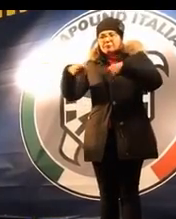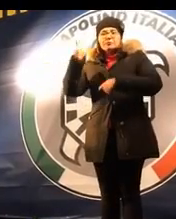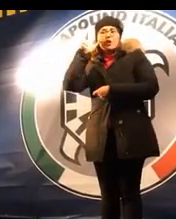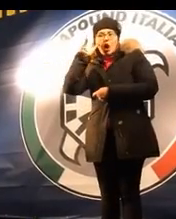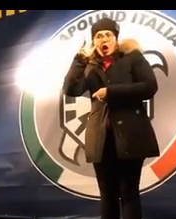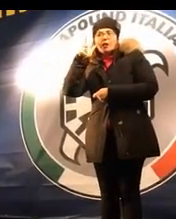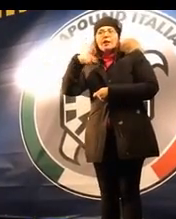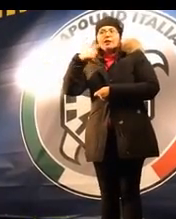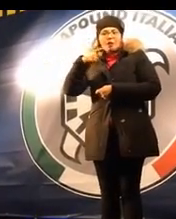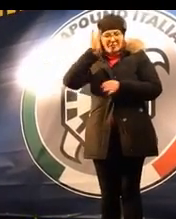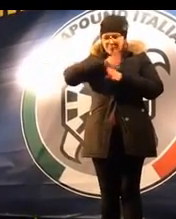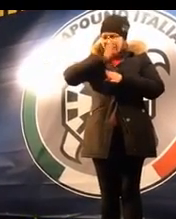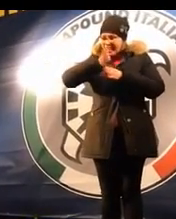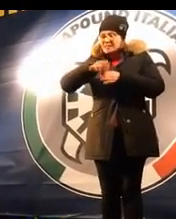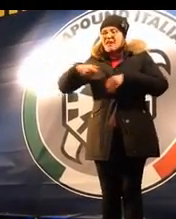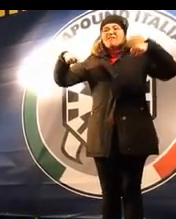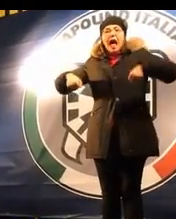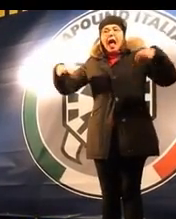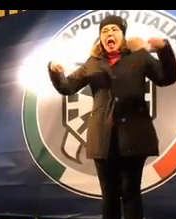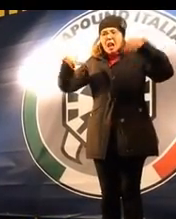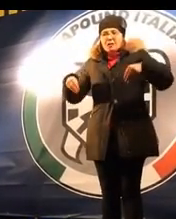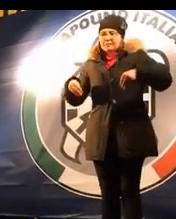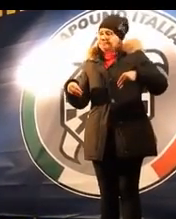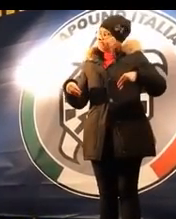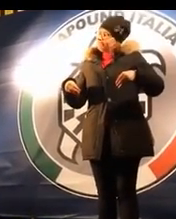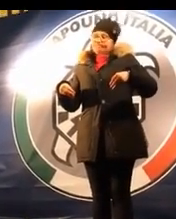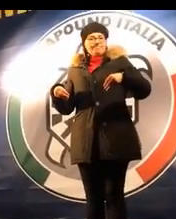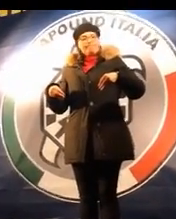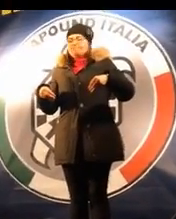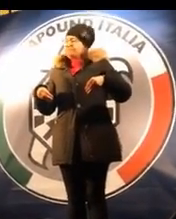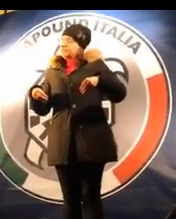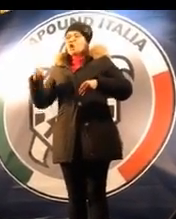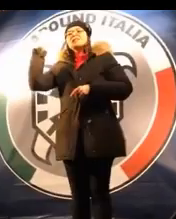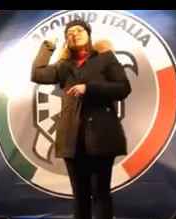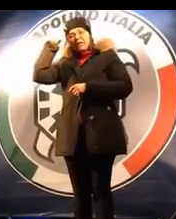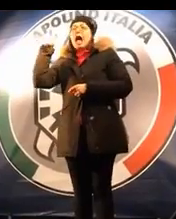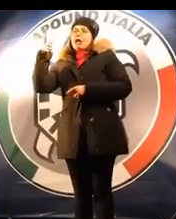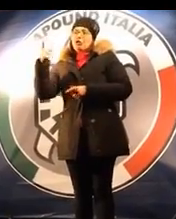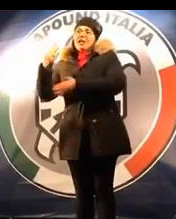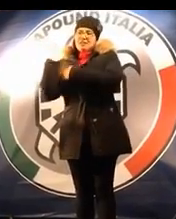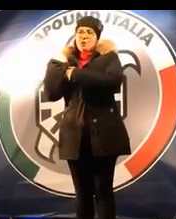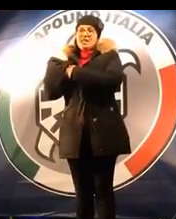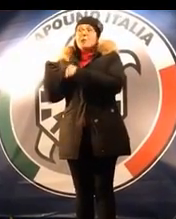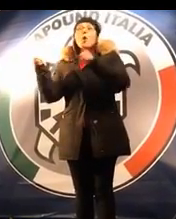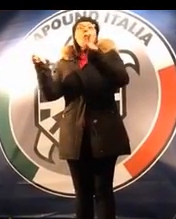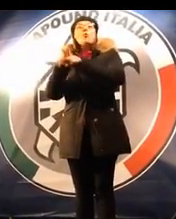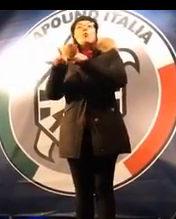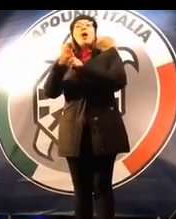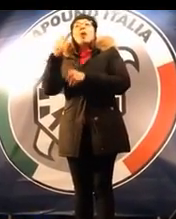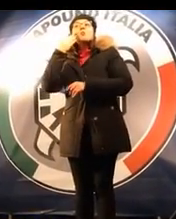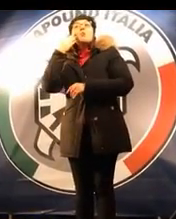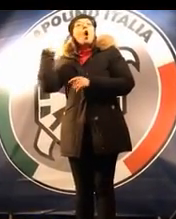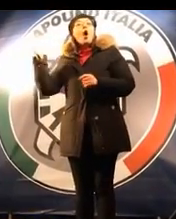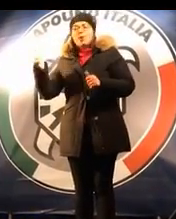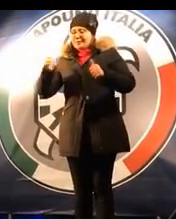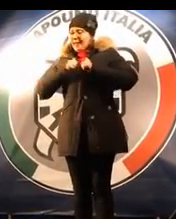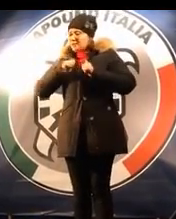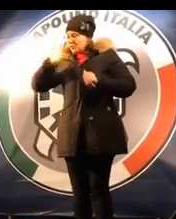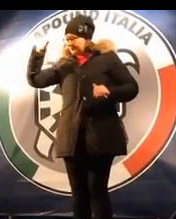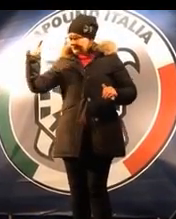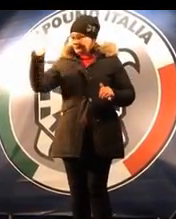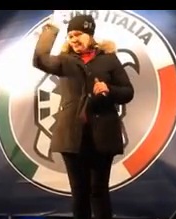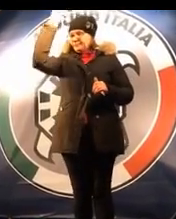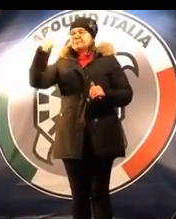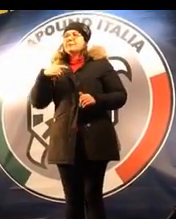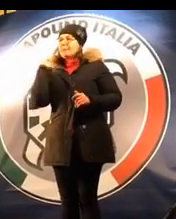Stato è responsabile di quello, tanto quanto del gesto del folle pazzo criminale che poi si arma da solo e va a sparare in mezzo